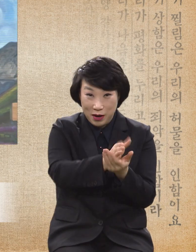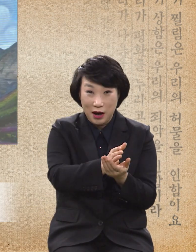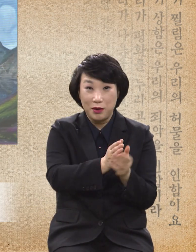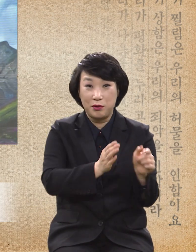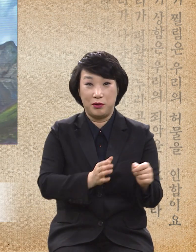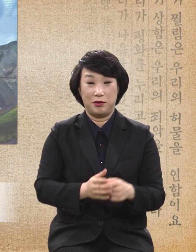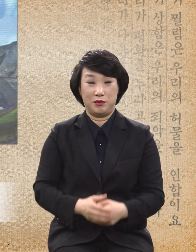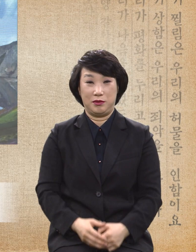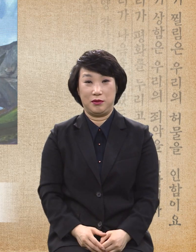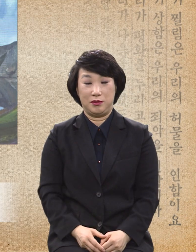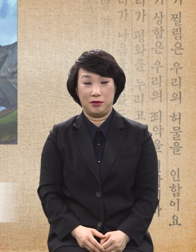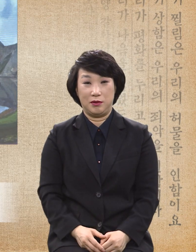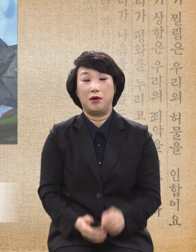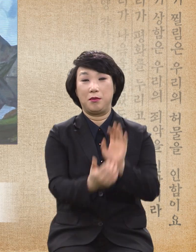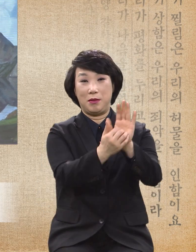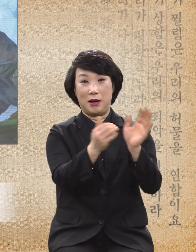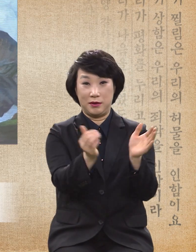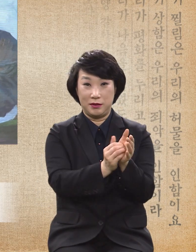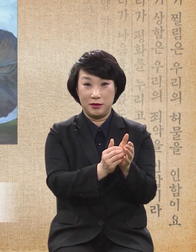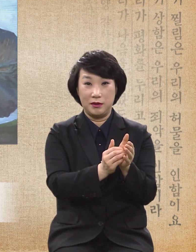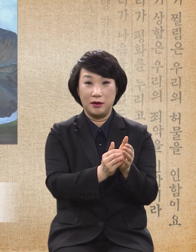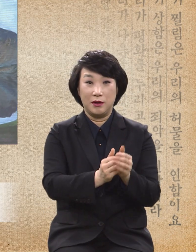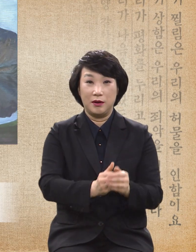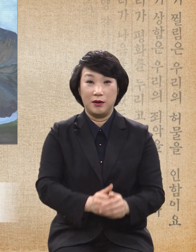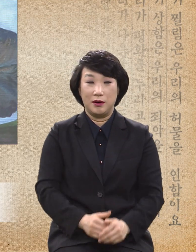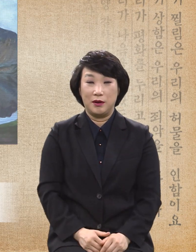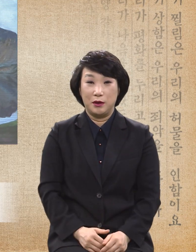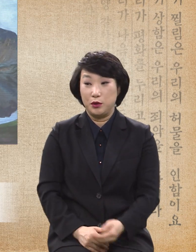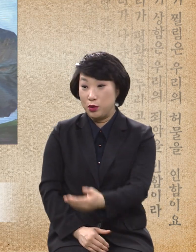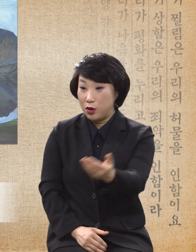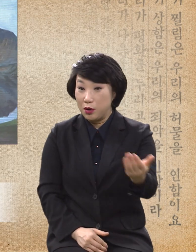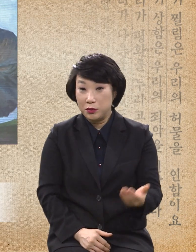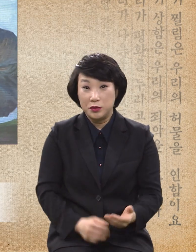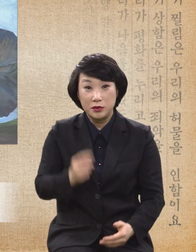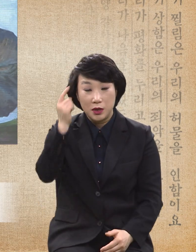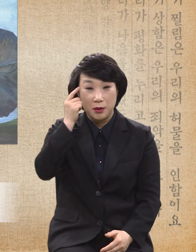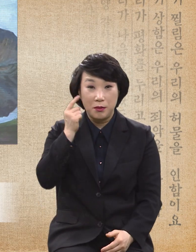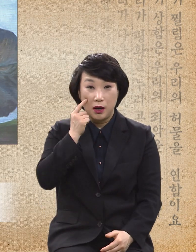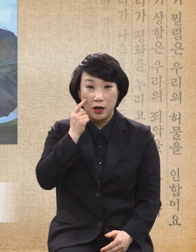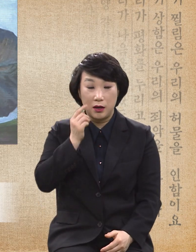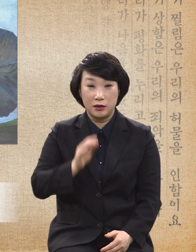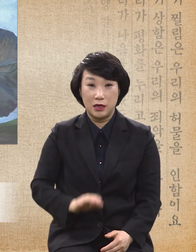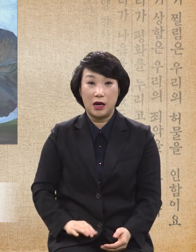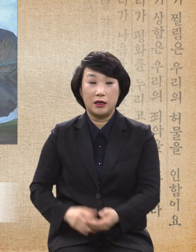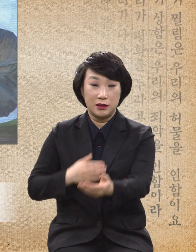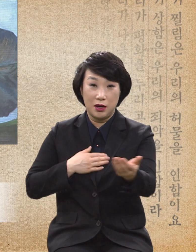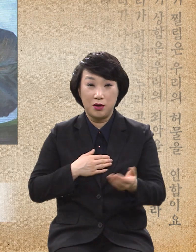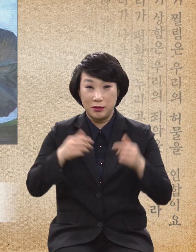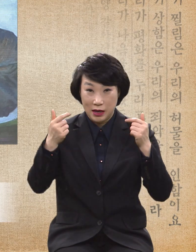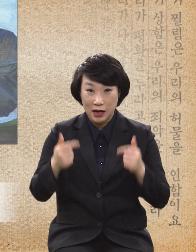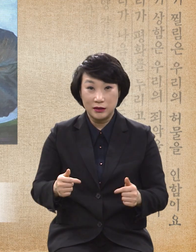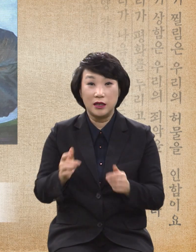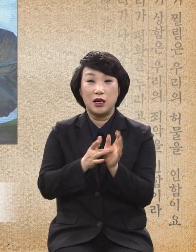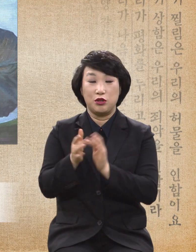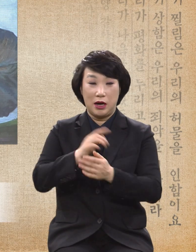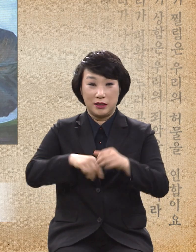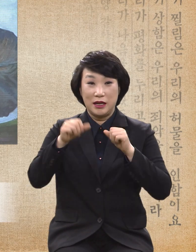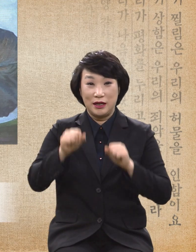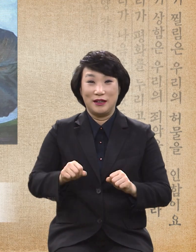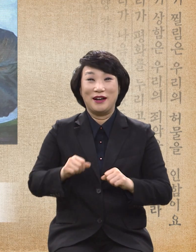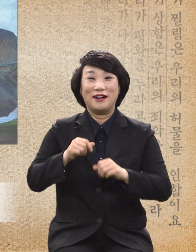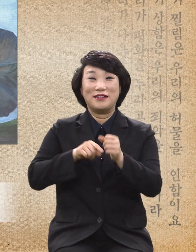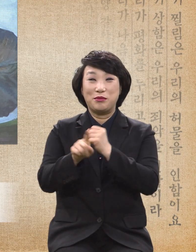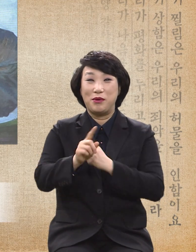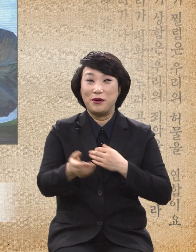말라. 딱 막아놨어요. 우리 잘 들어요, 여러분. 여러분들이 항상 예수 안에 있다는